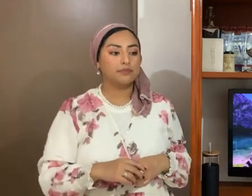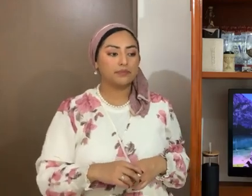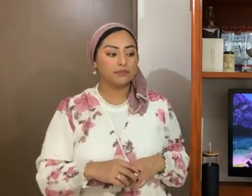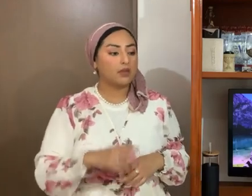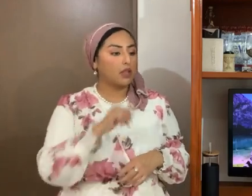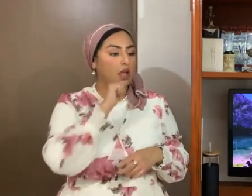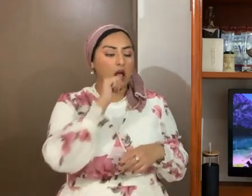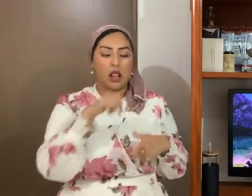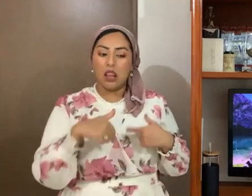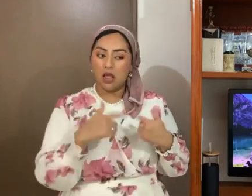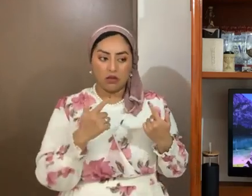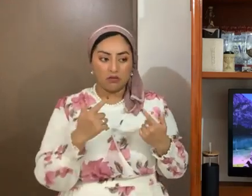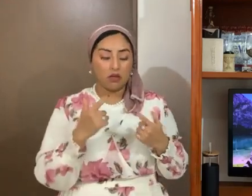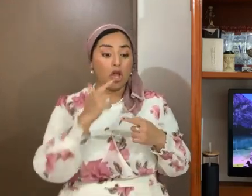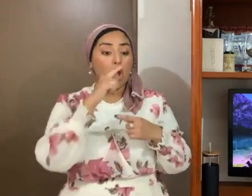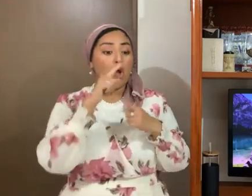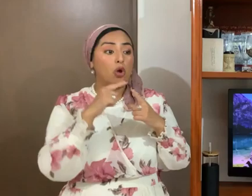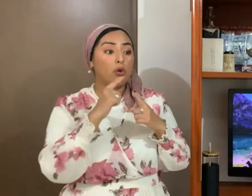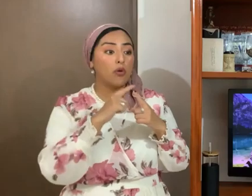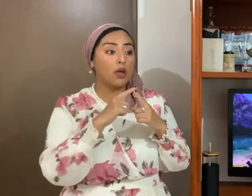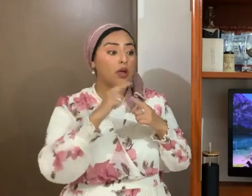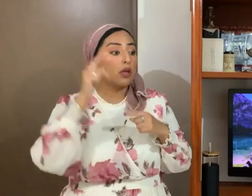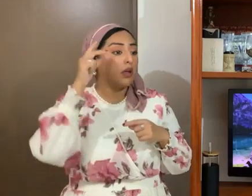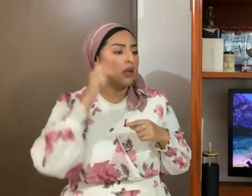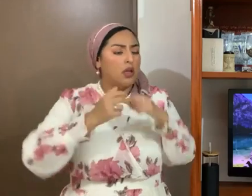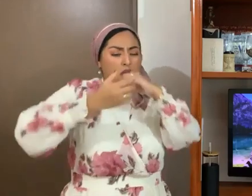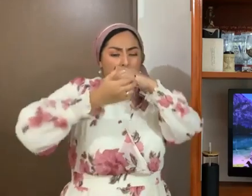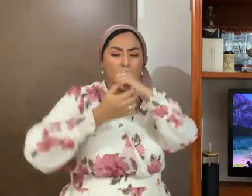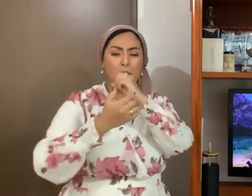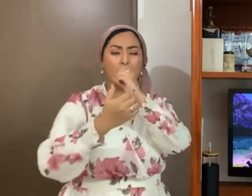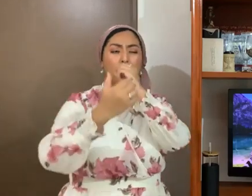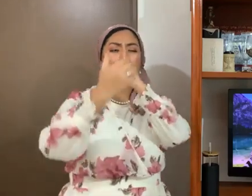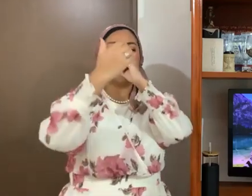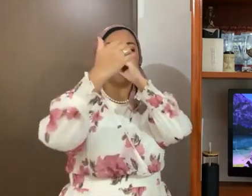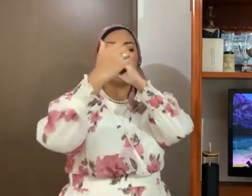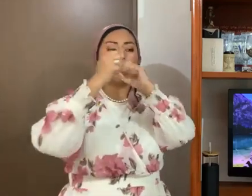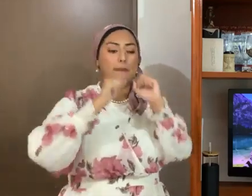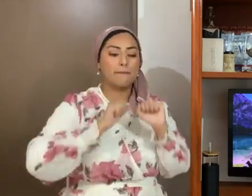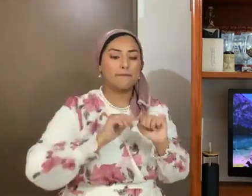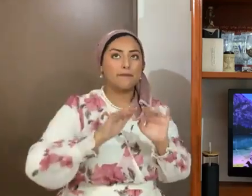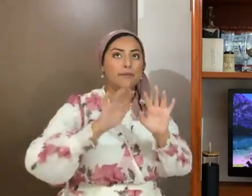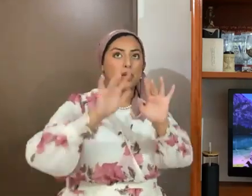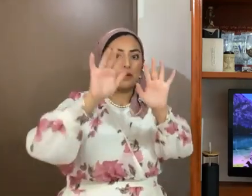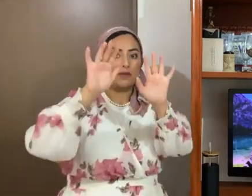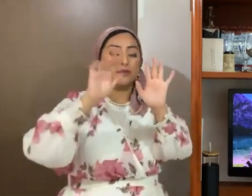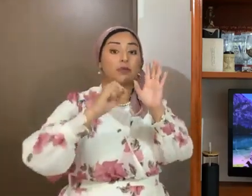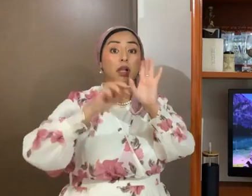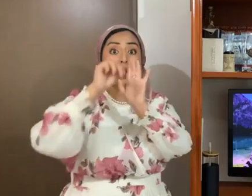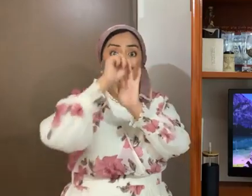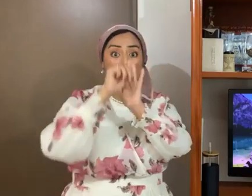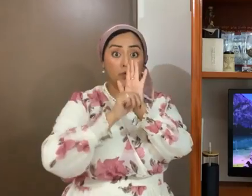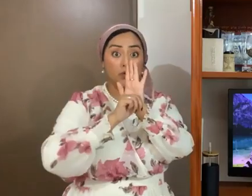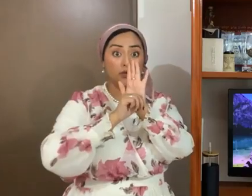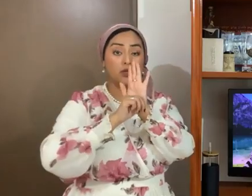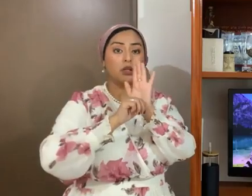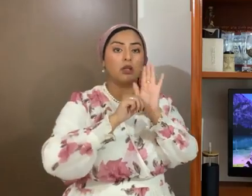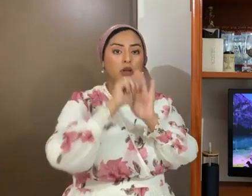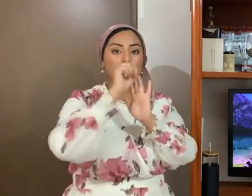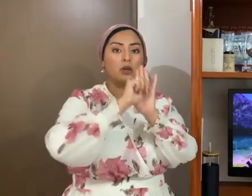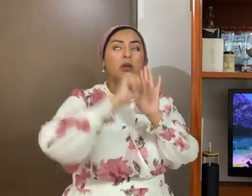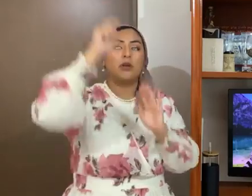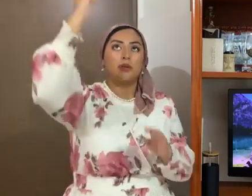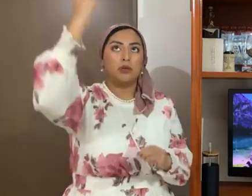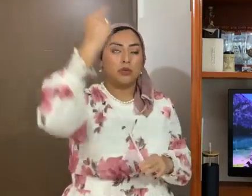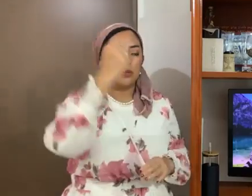hombre, no vivirá. Cuando suene largamente el shofar, subirán al monte. Y descendió Moisés del monte